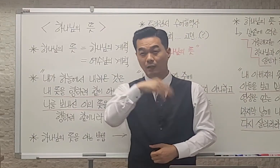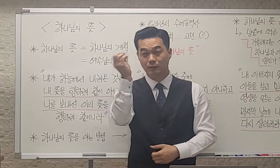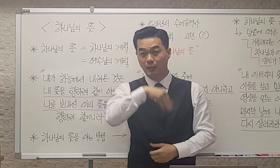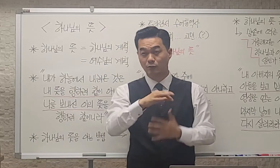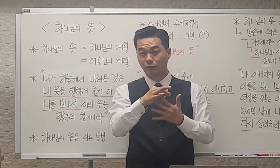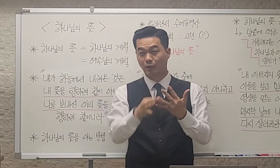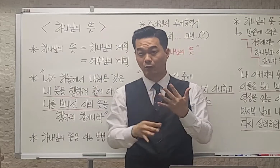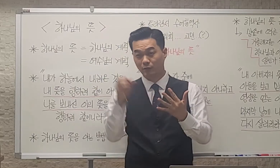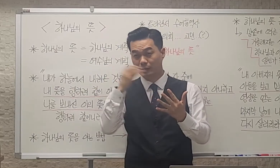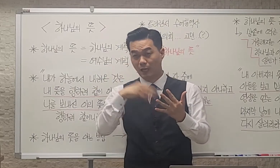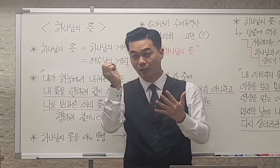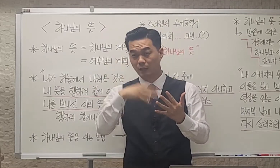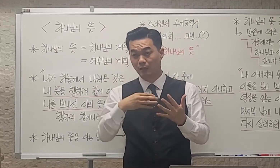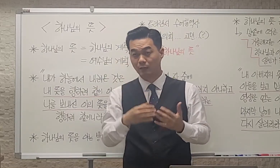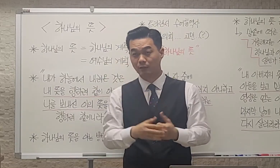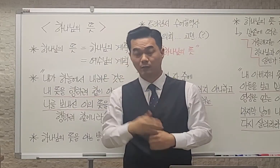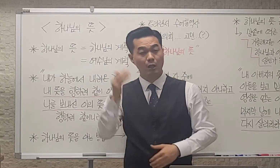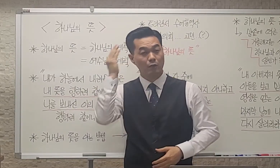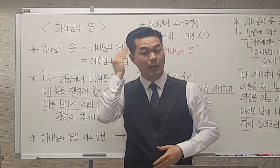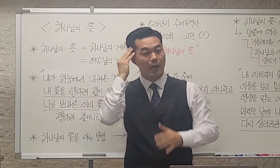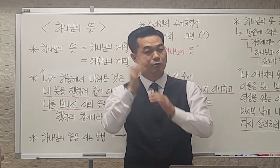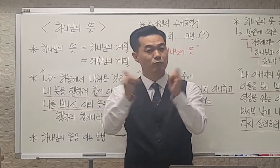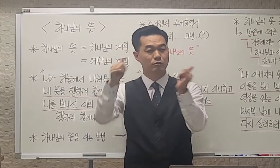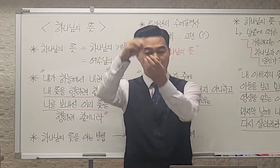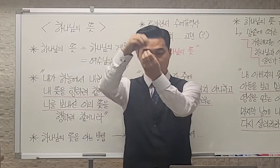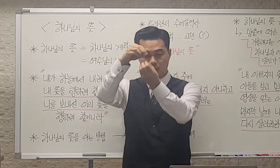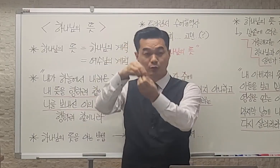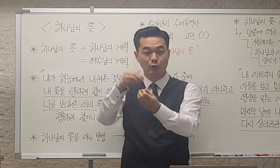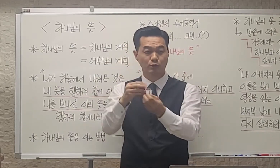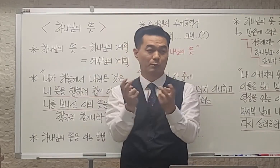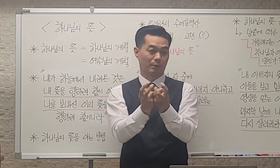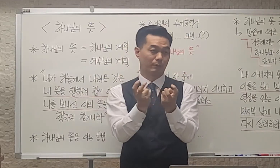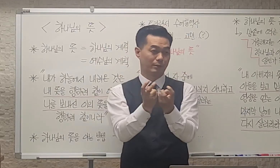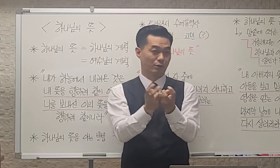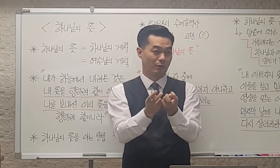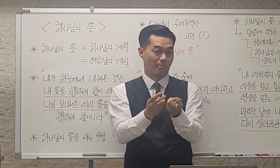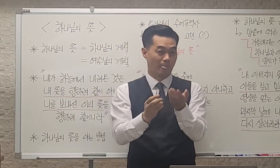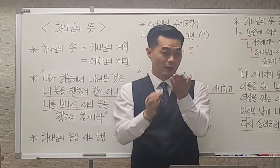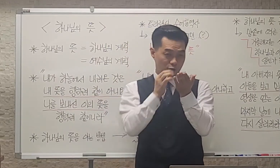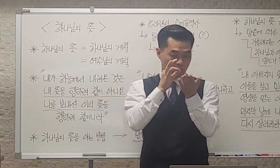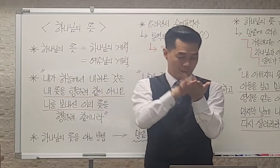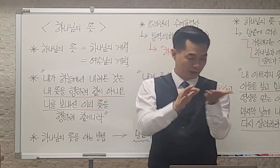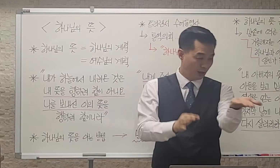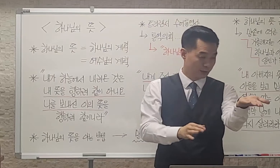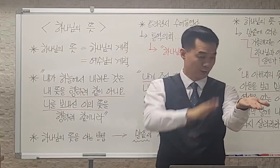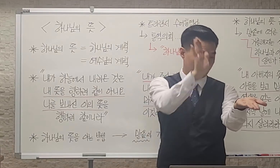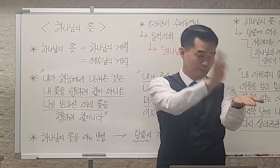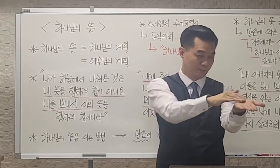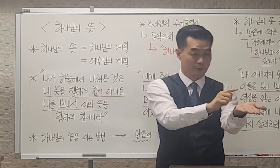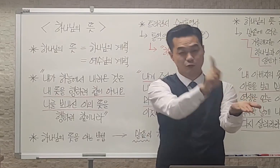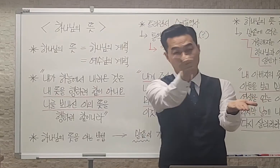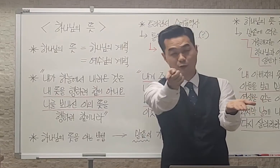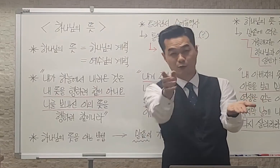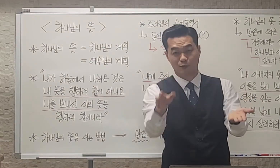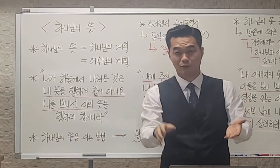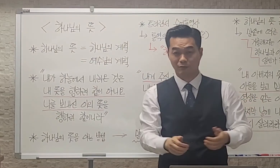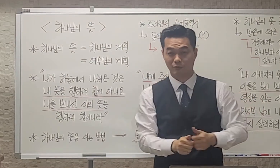그냥 순서대로 그냥 우리 한국 사람들 전통적인 방법 있죠. 튀를 뱉어가지고 튀는 꼭